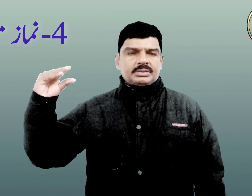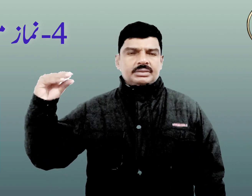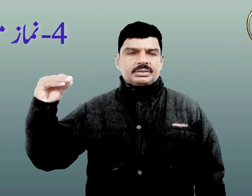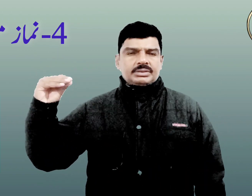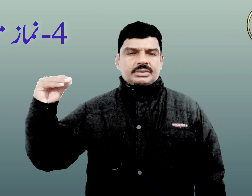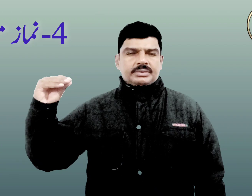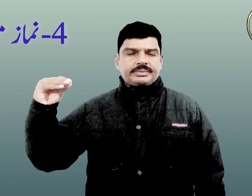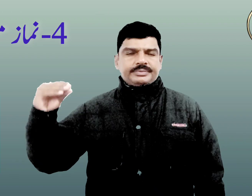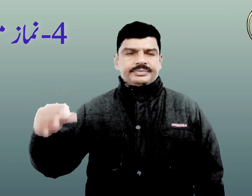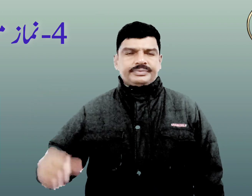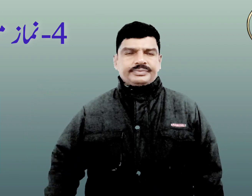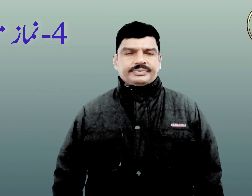शाम।